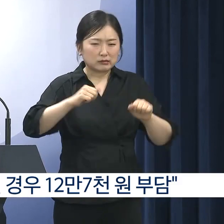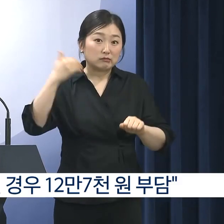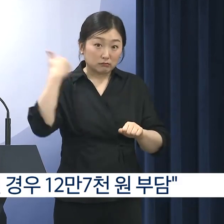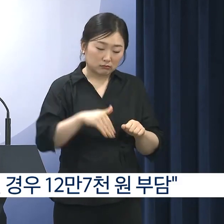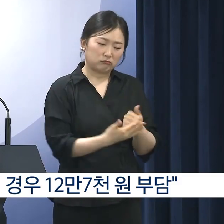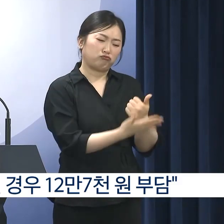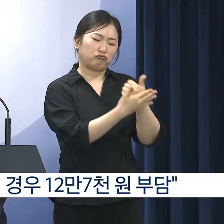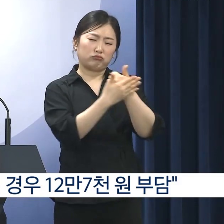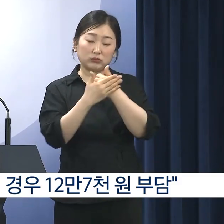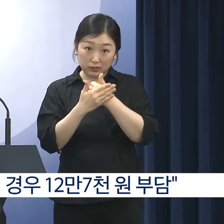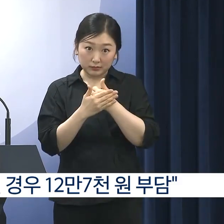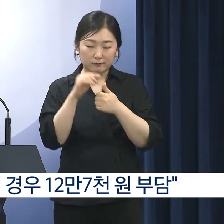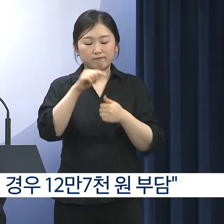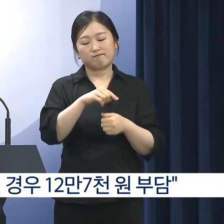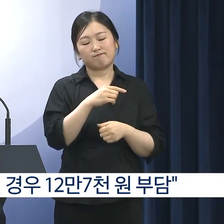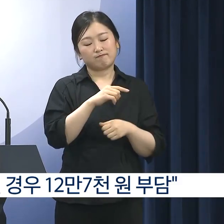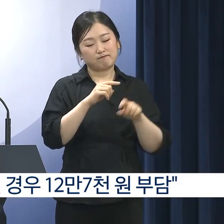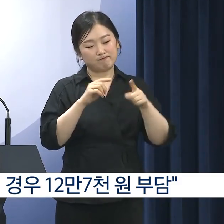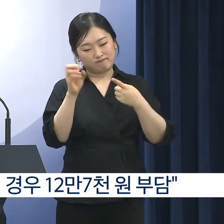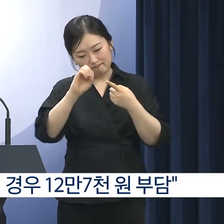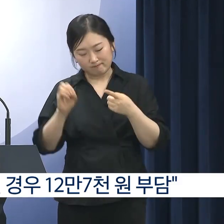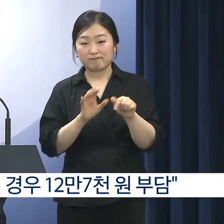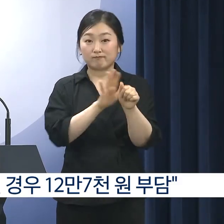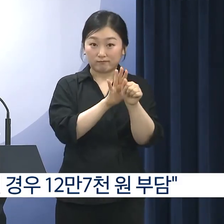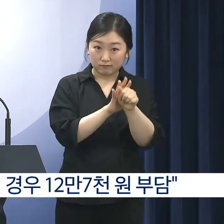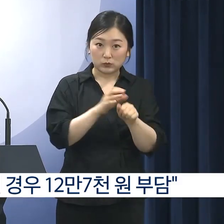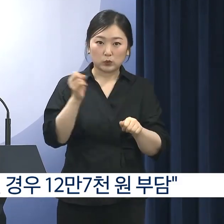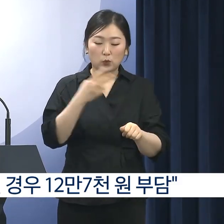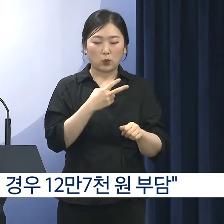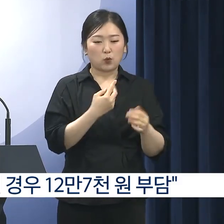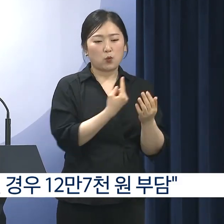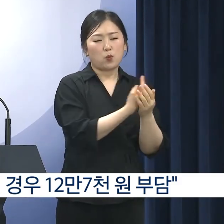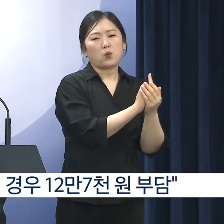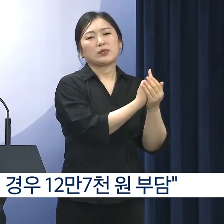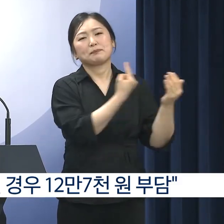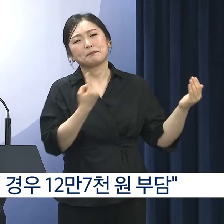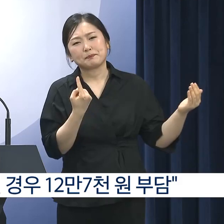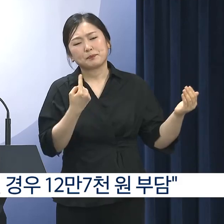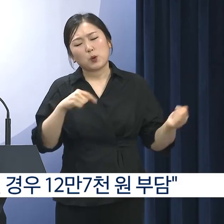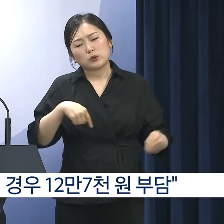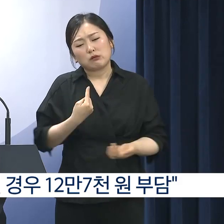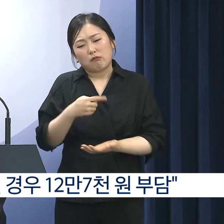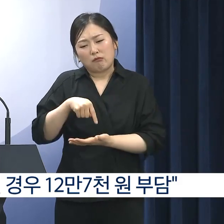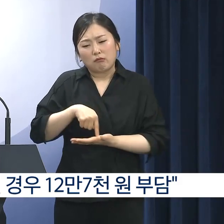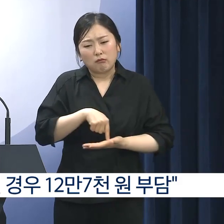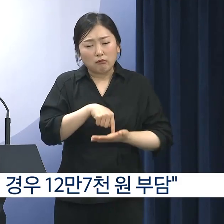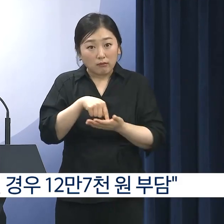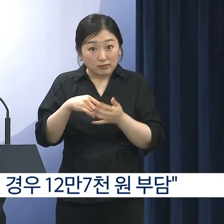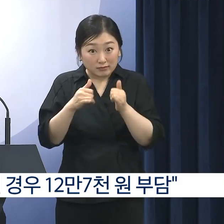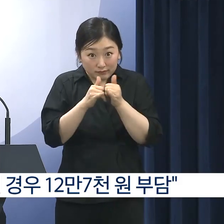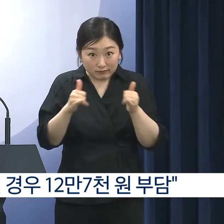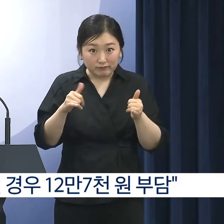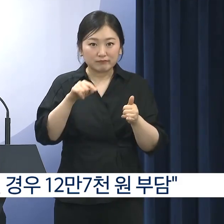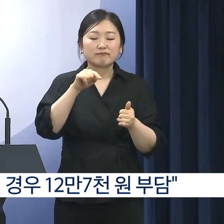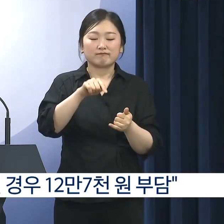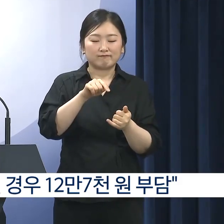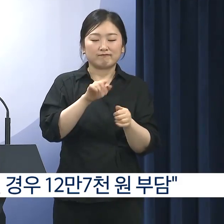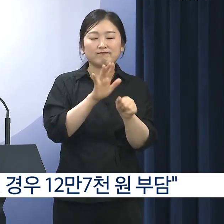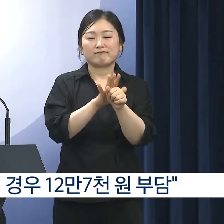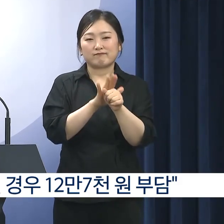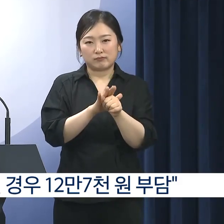있고요. 고립되어 있는, 그러니까 고독사 위험군 그런 분들이 우선권을 받을 수 있도록 되어 있습니다. 필요한